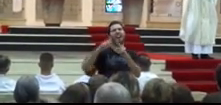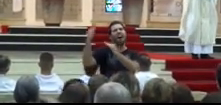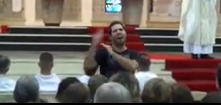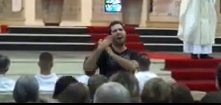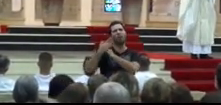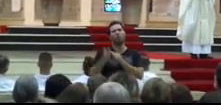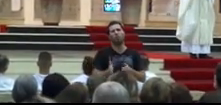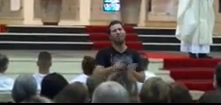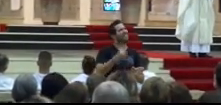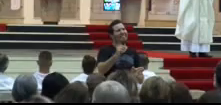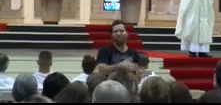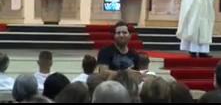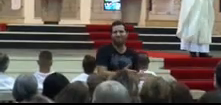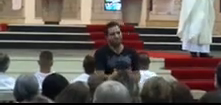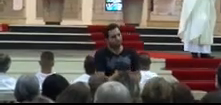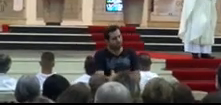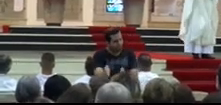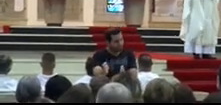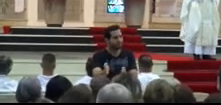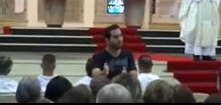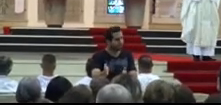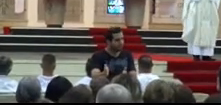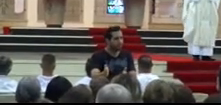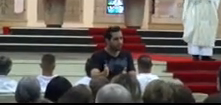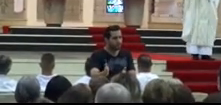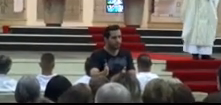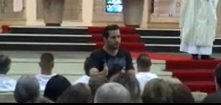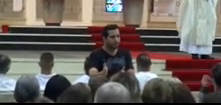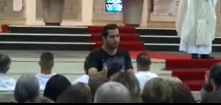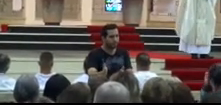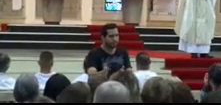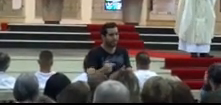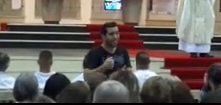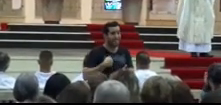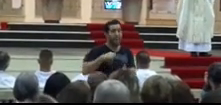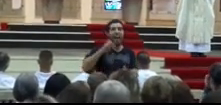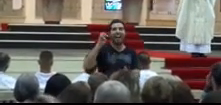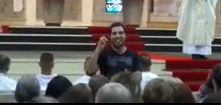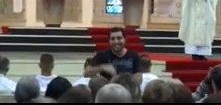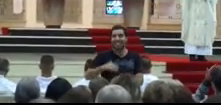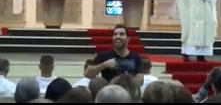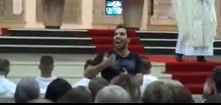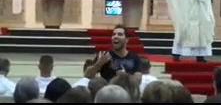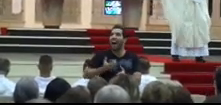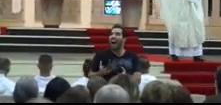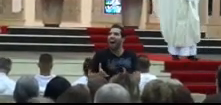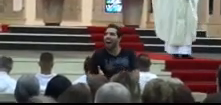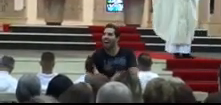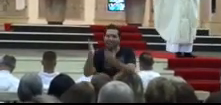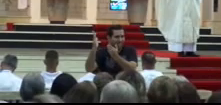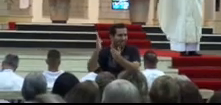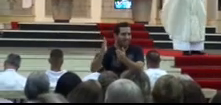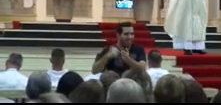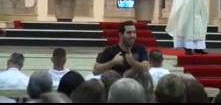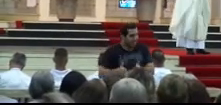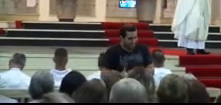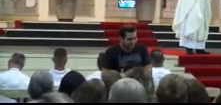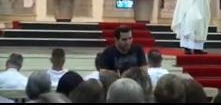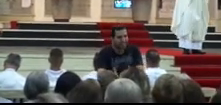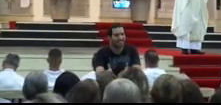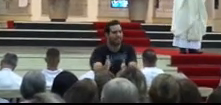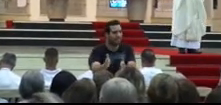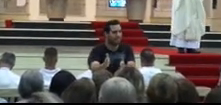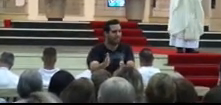Depende do meu sim, depende do seu sim, depende da tua atitude, depende da tua abertura, depende da